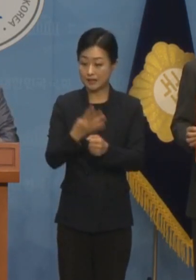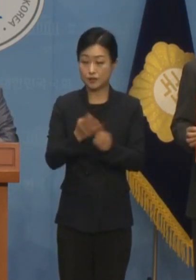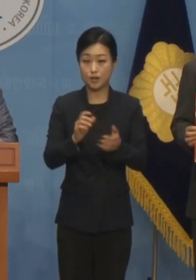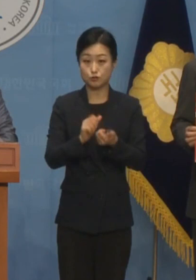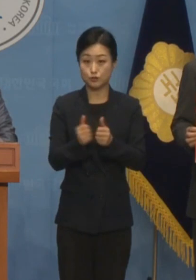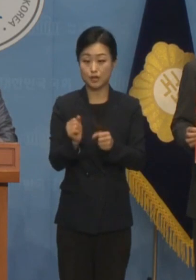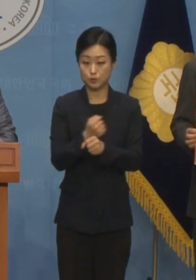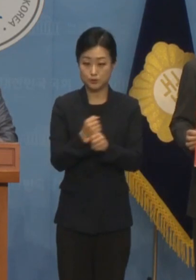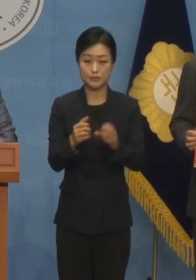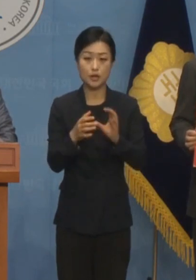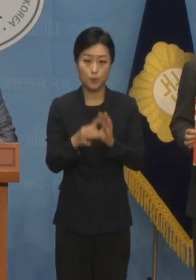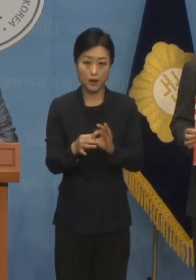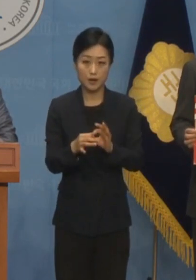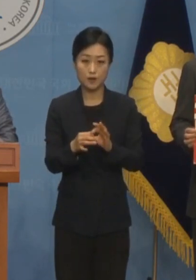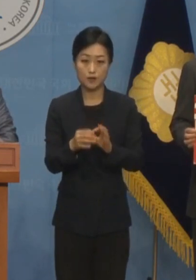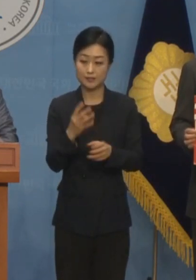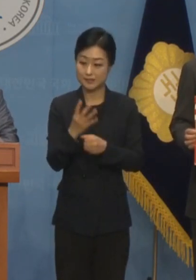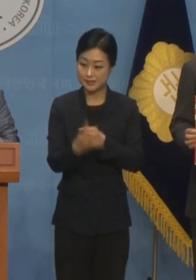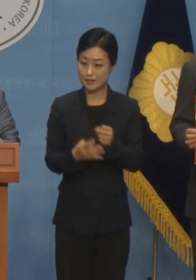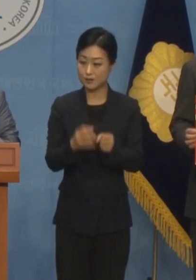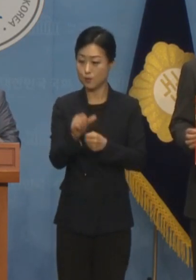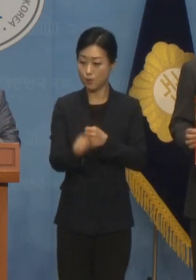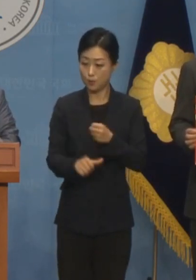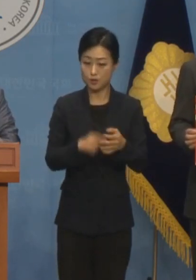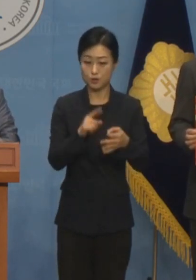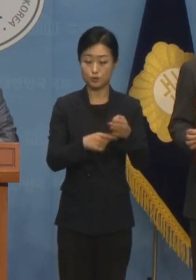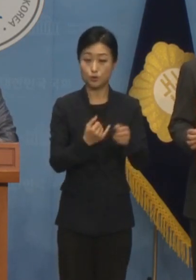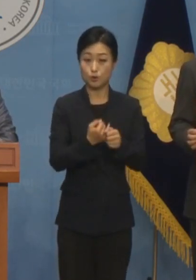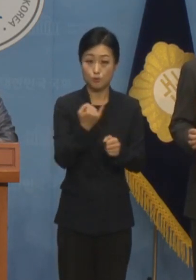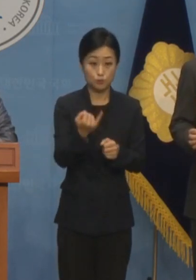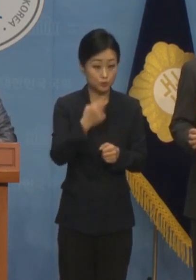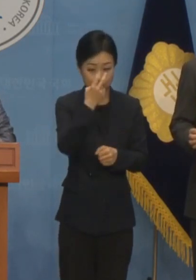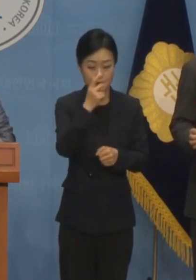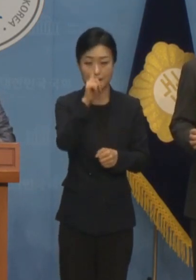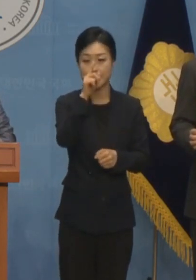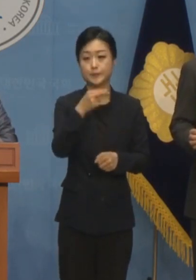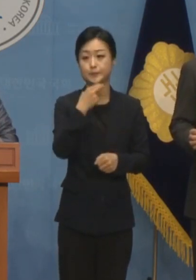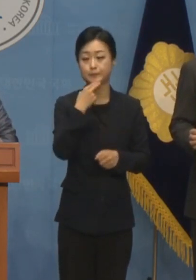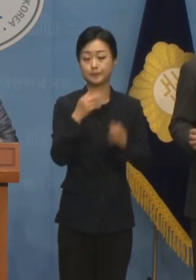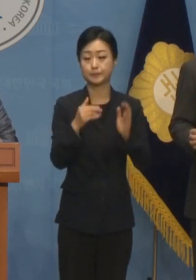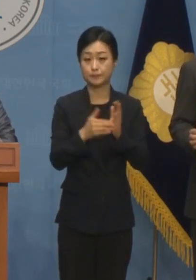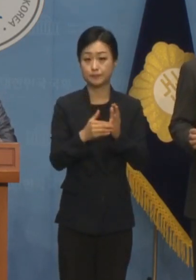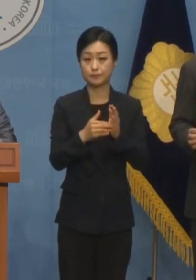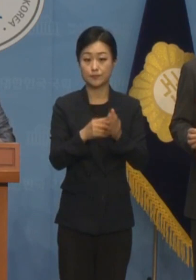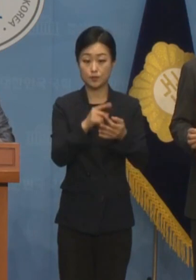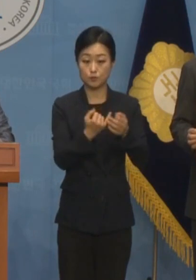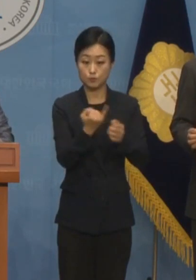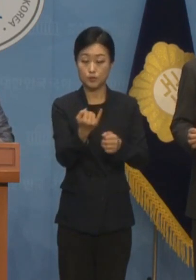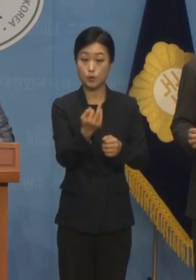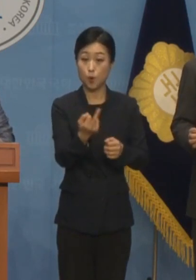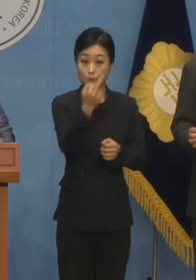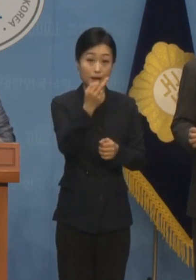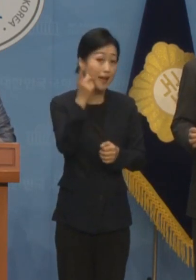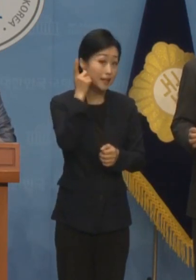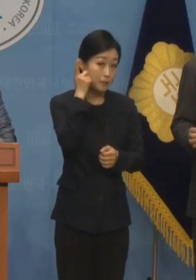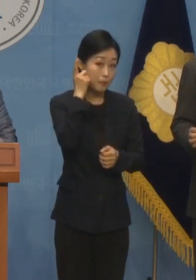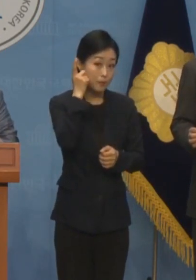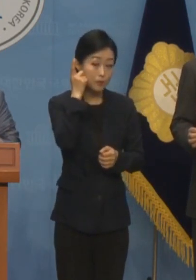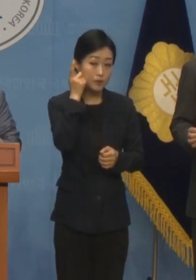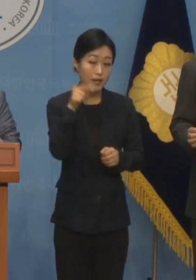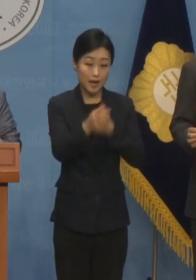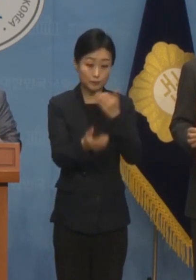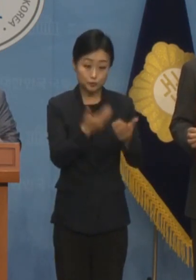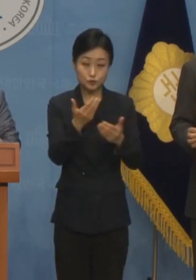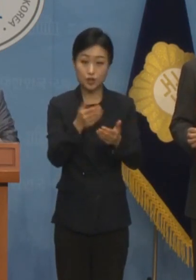조작 포함하여 4, 5년째 이 김건희 일가에 대한 수사는 전혀 하지 않습니다. 김건희 오빠에 대한 핸드폰 압수수색을 경찰이